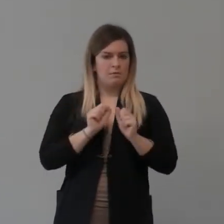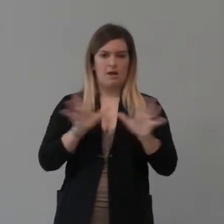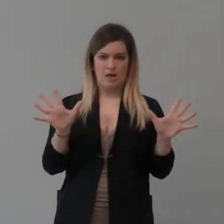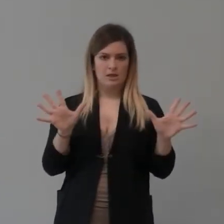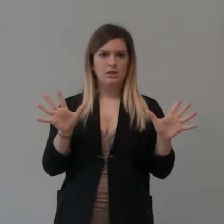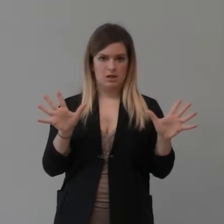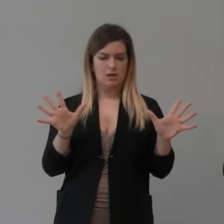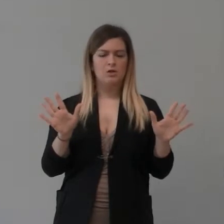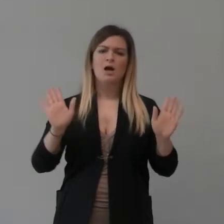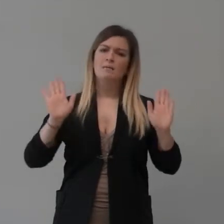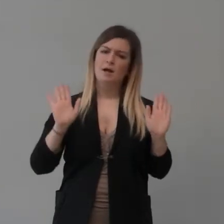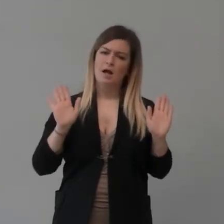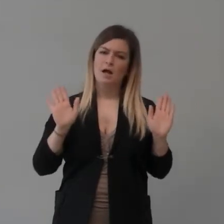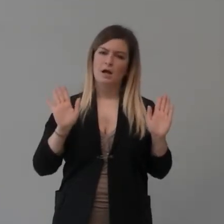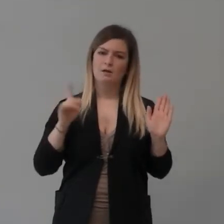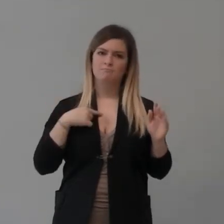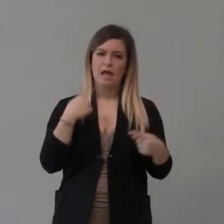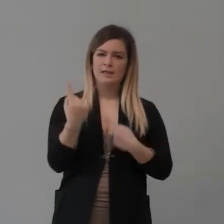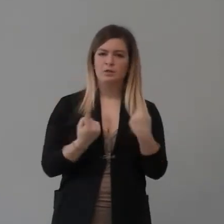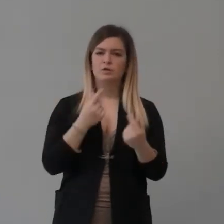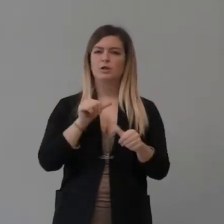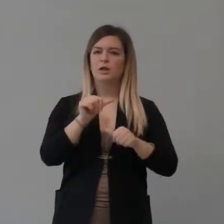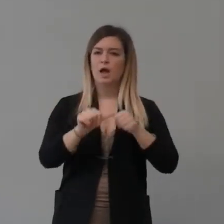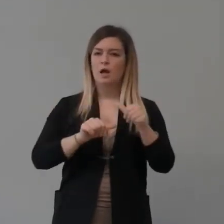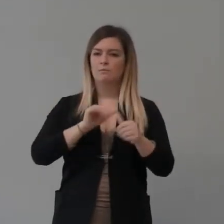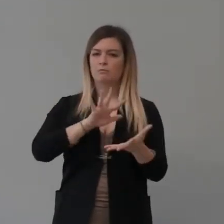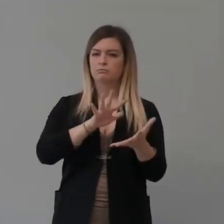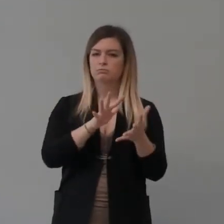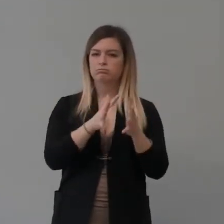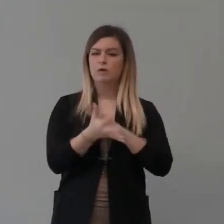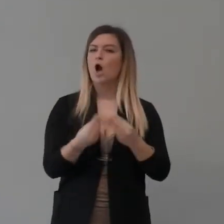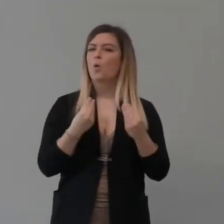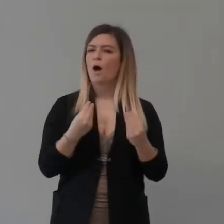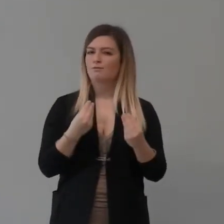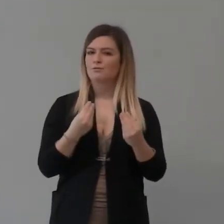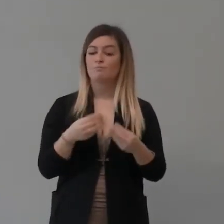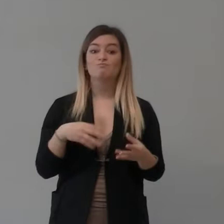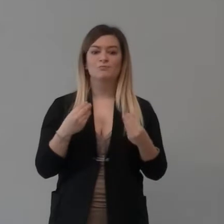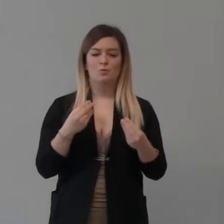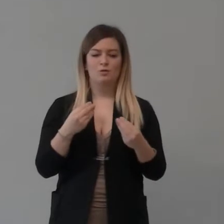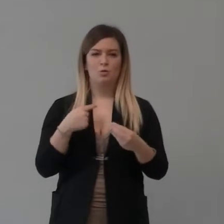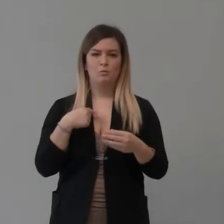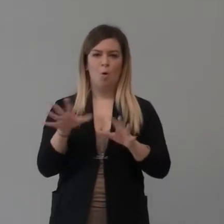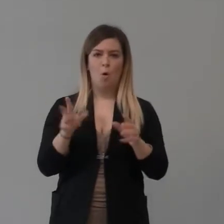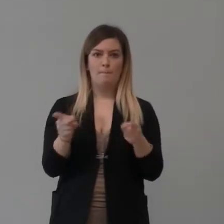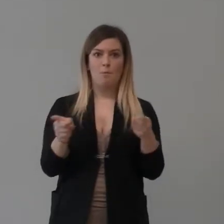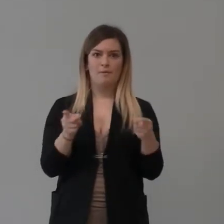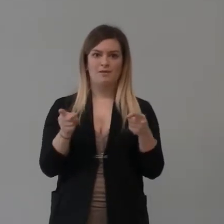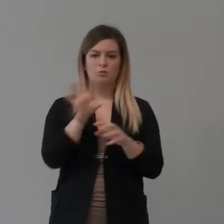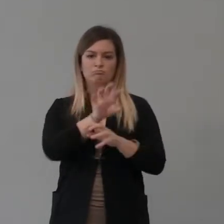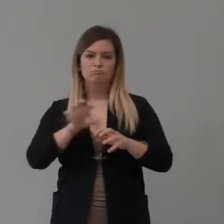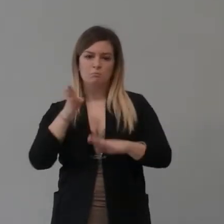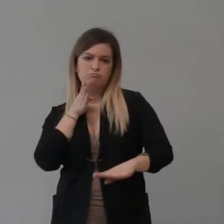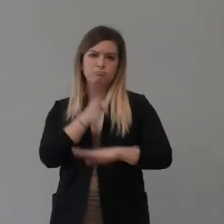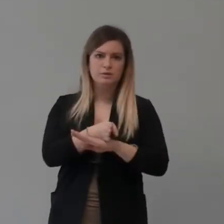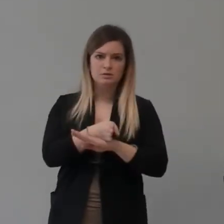ma lo diventa quando entra all'interno della tomba. Sapete, la scena che si presenta agli